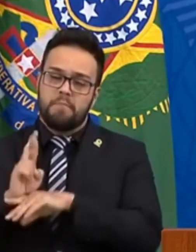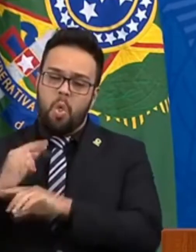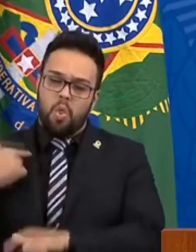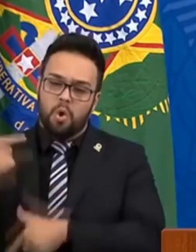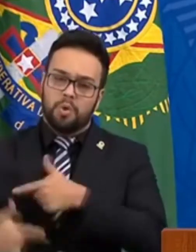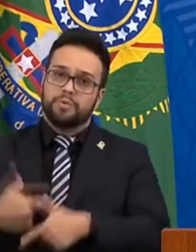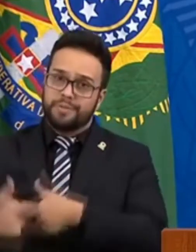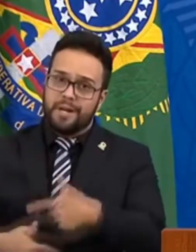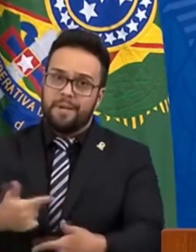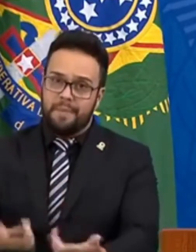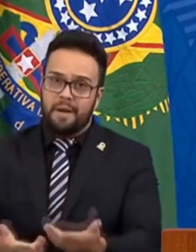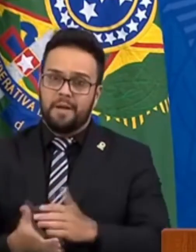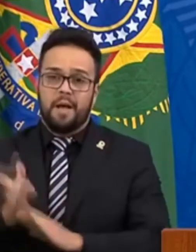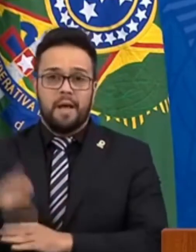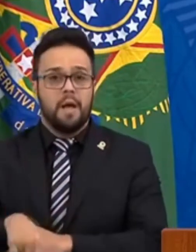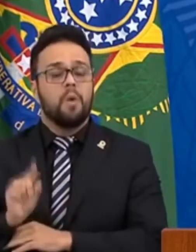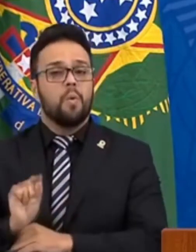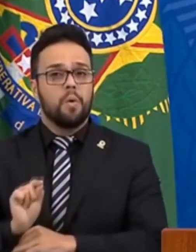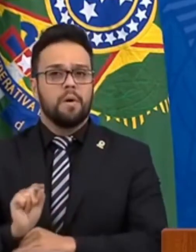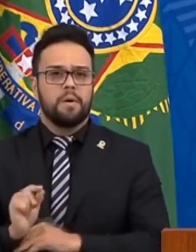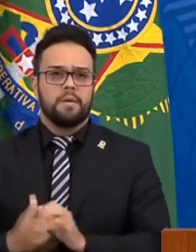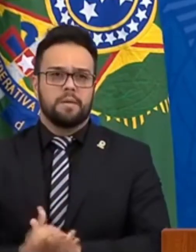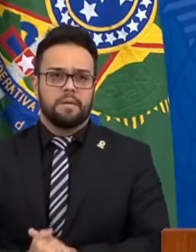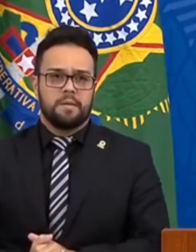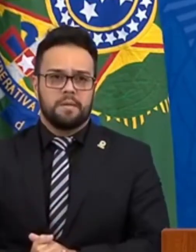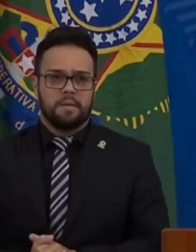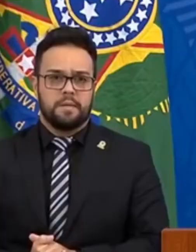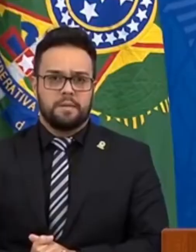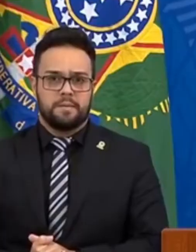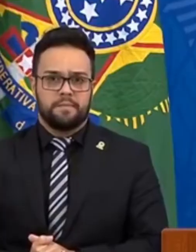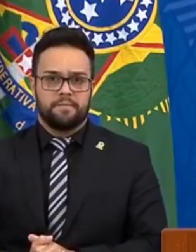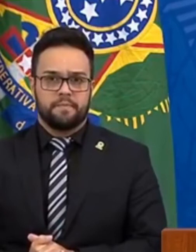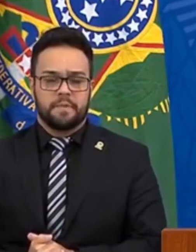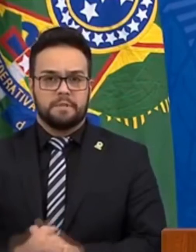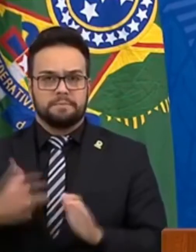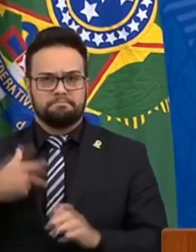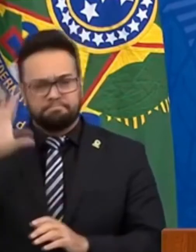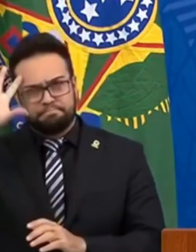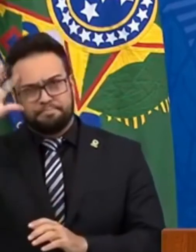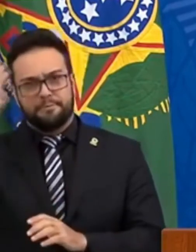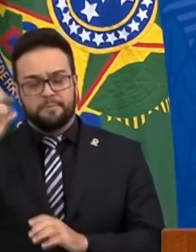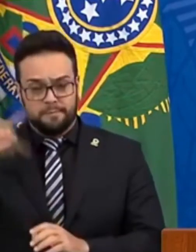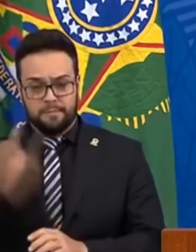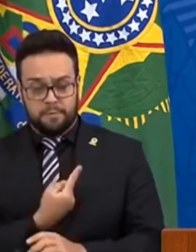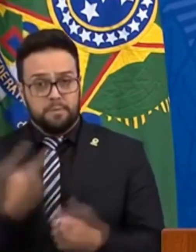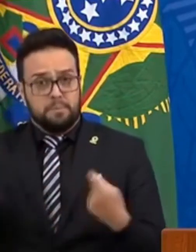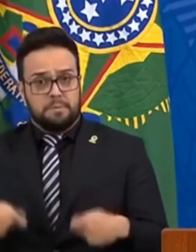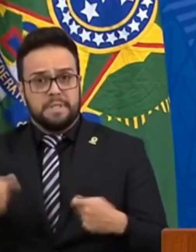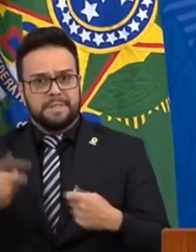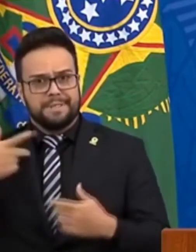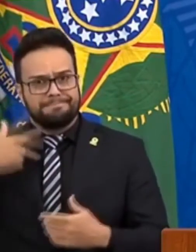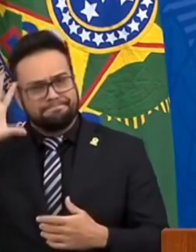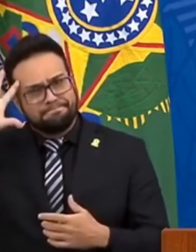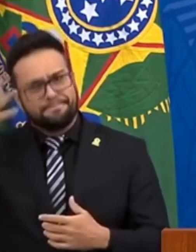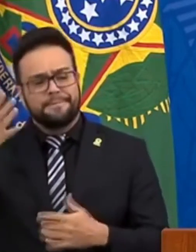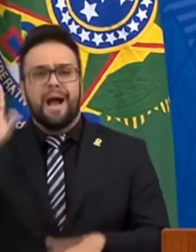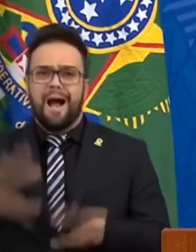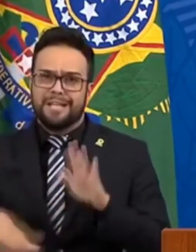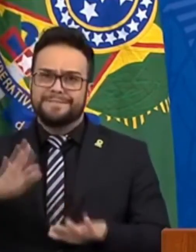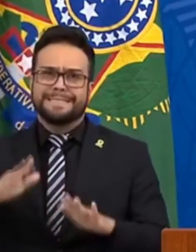peça suas essas são e muitas vezes a precisões que nós somos obrigados a tomar